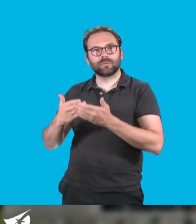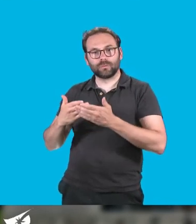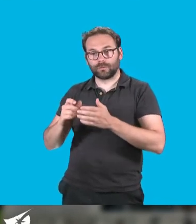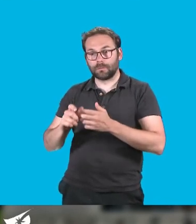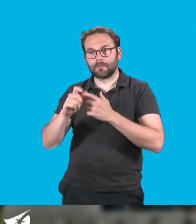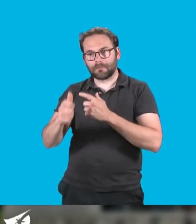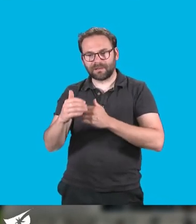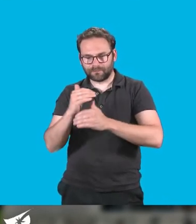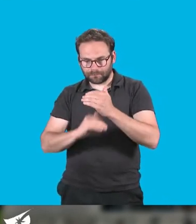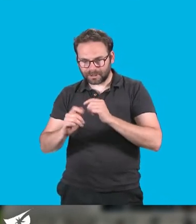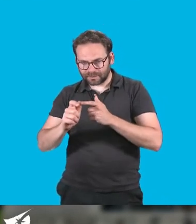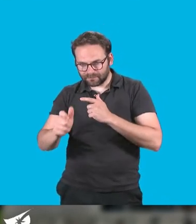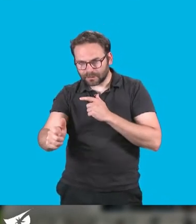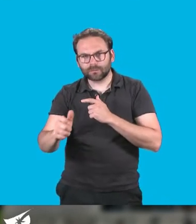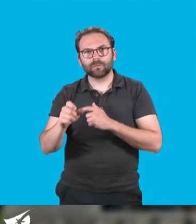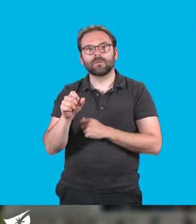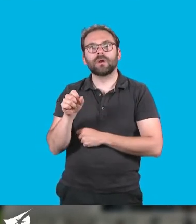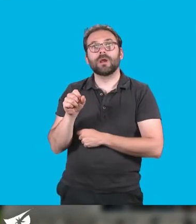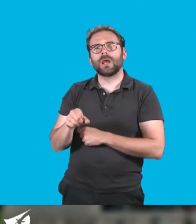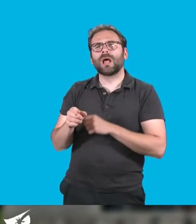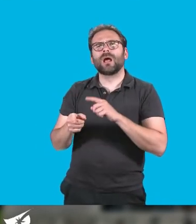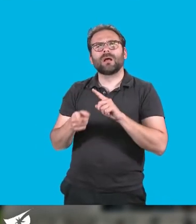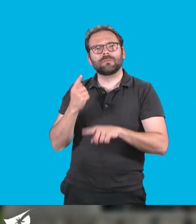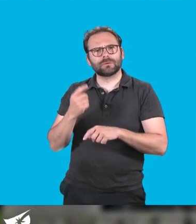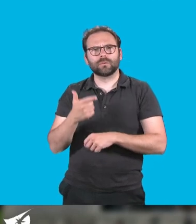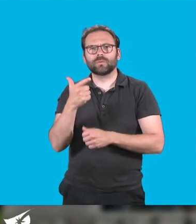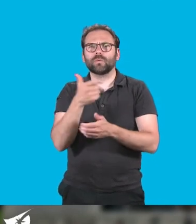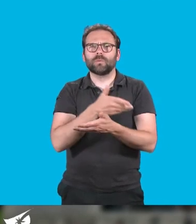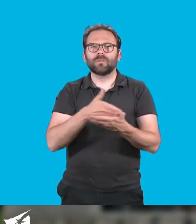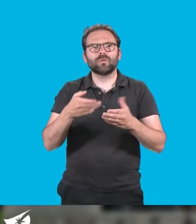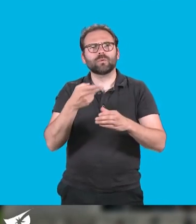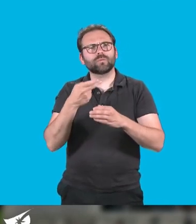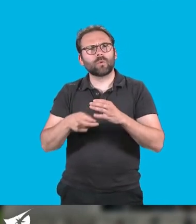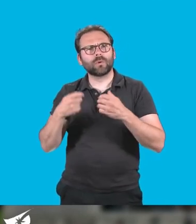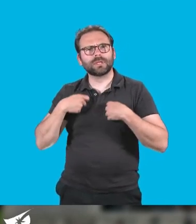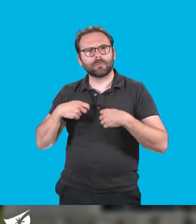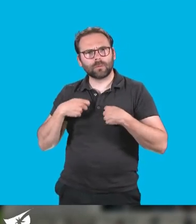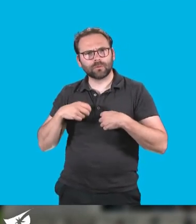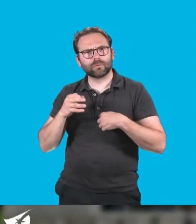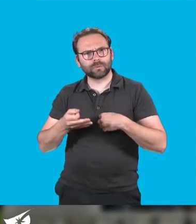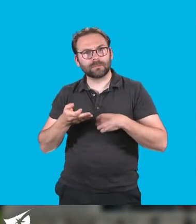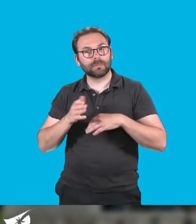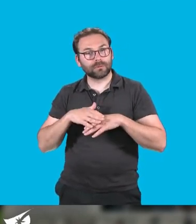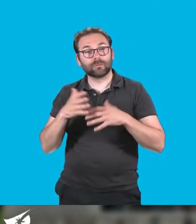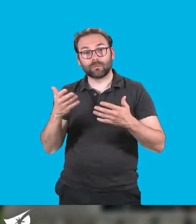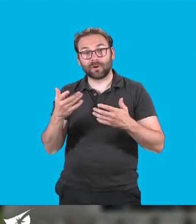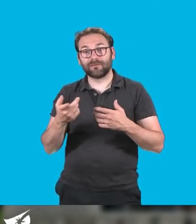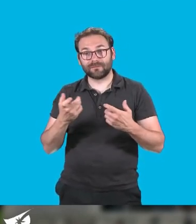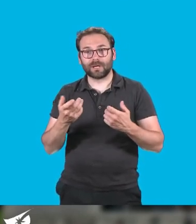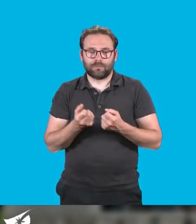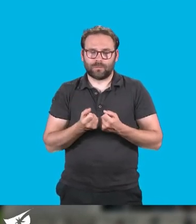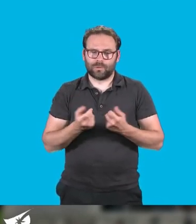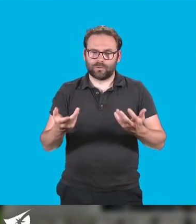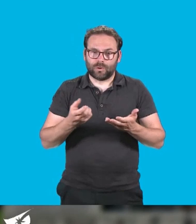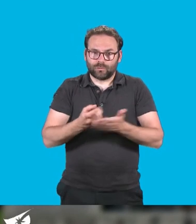cette planification, qui sont évidemment importants, plus de 2 millions d'euros, mais qui s'expliquent par le croisement de nombreuses